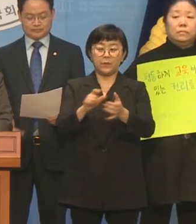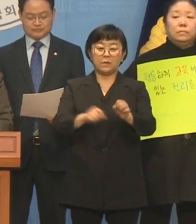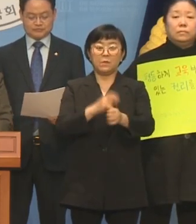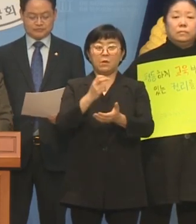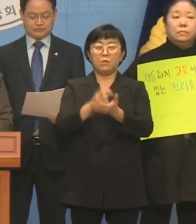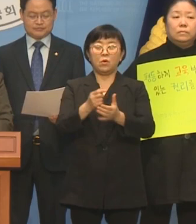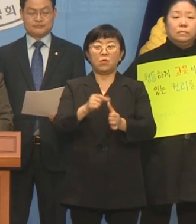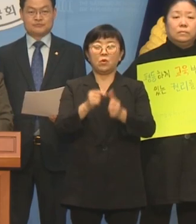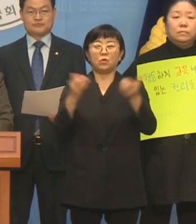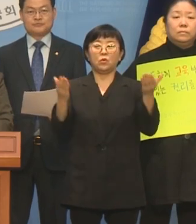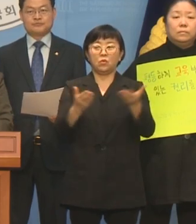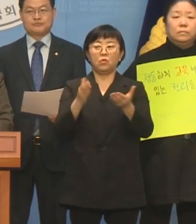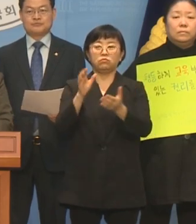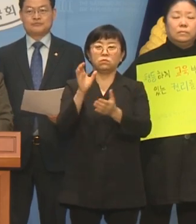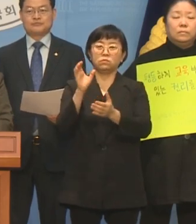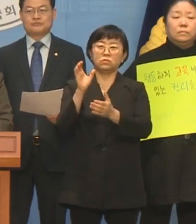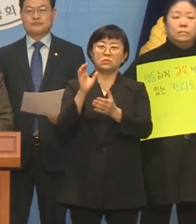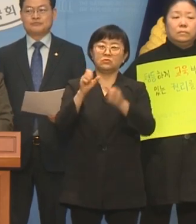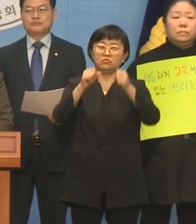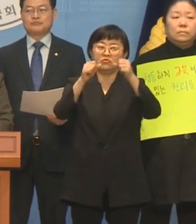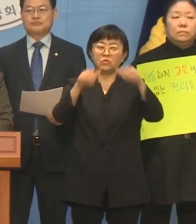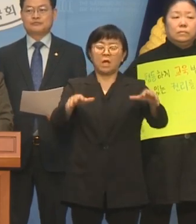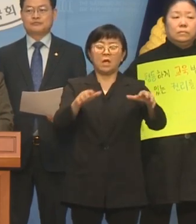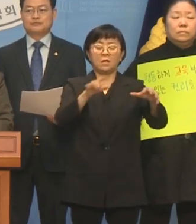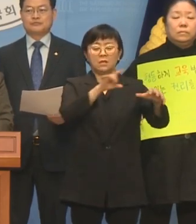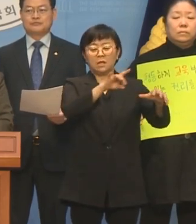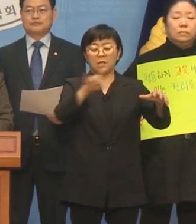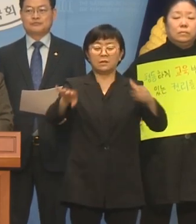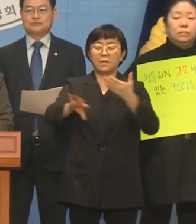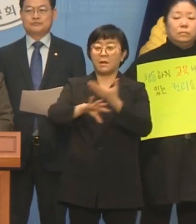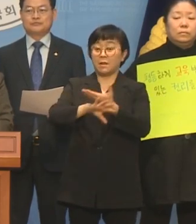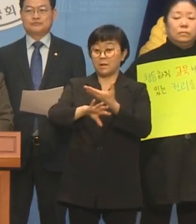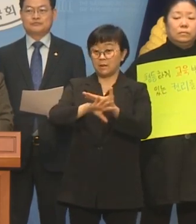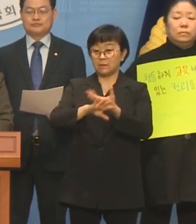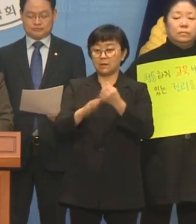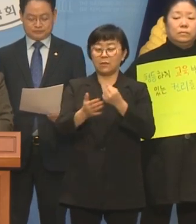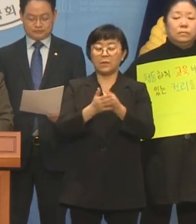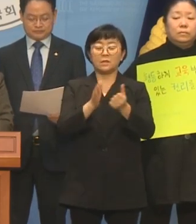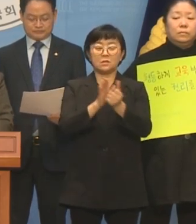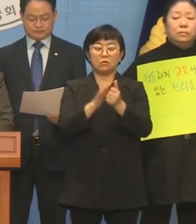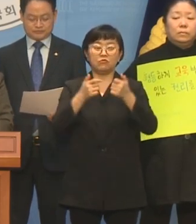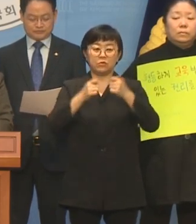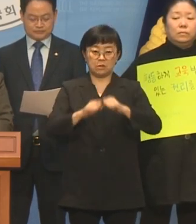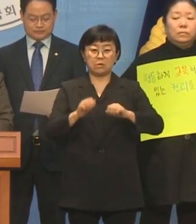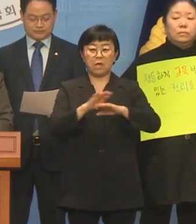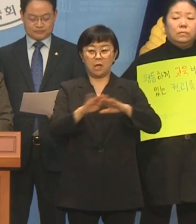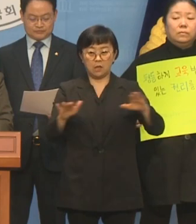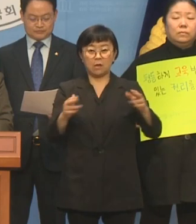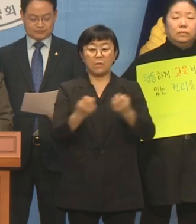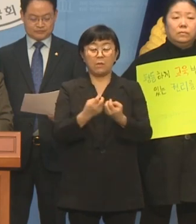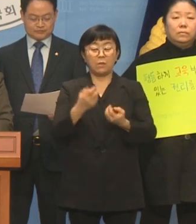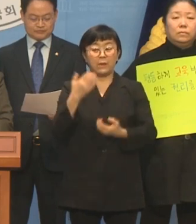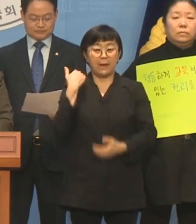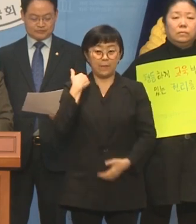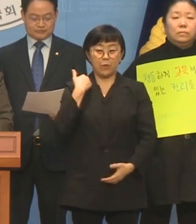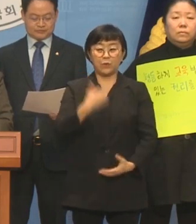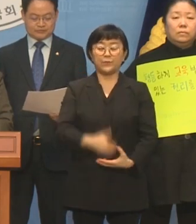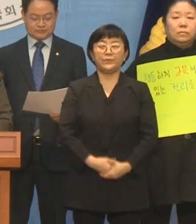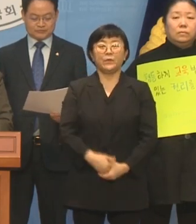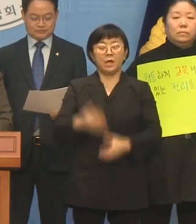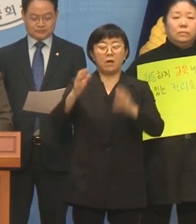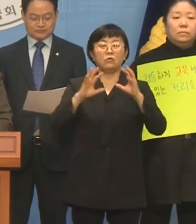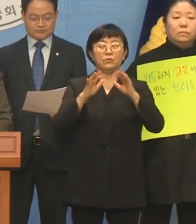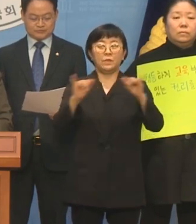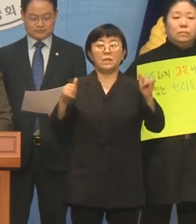청년교육촉진특별법은 고용노동부가 주관하고 있어서 경계선 지능인의 지원은 구체적 해법이 보이지 않는다.